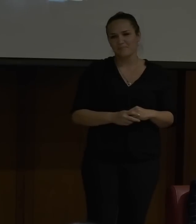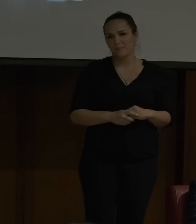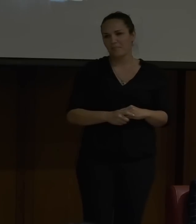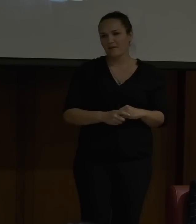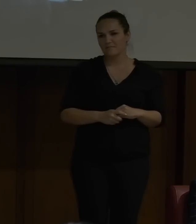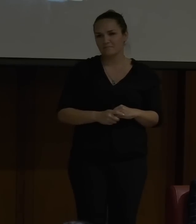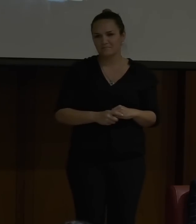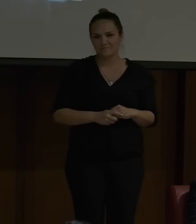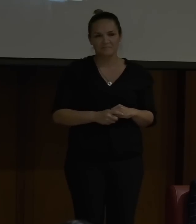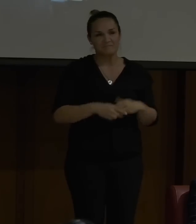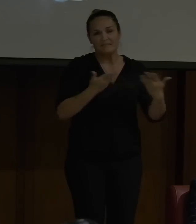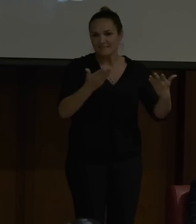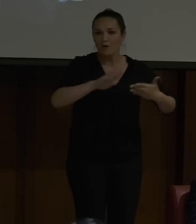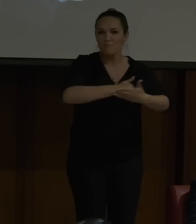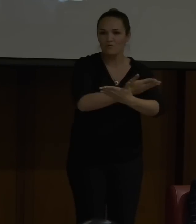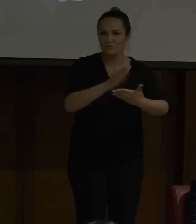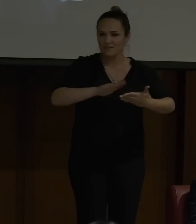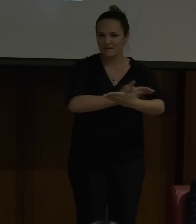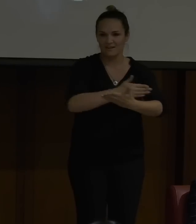Por eso Leandro Díaz